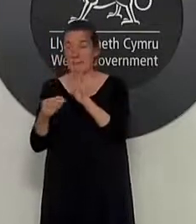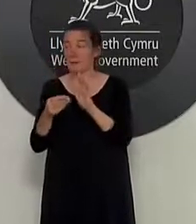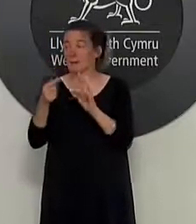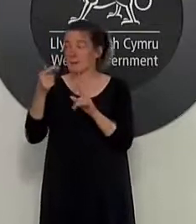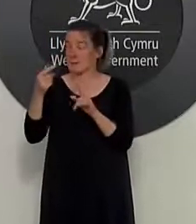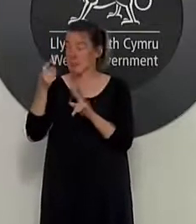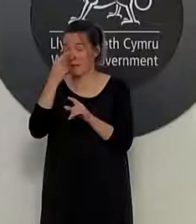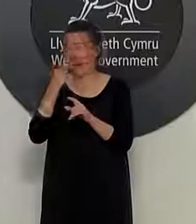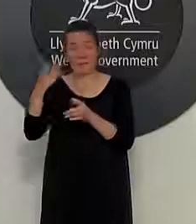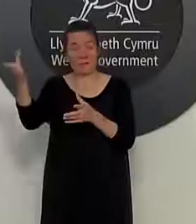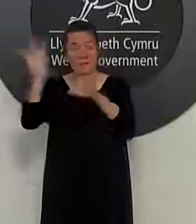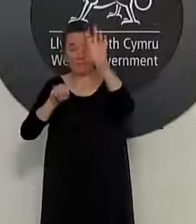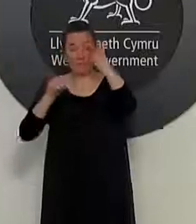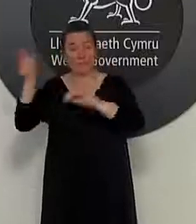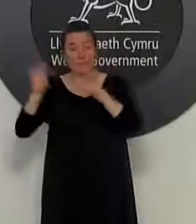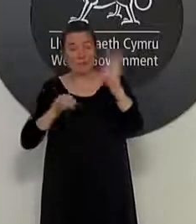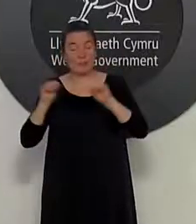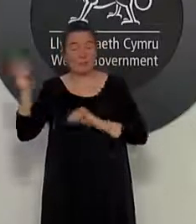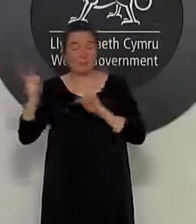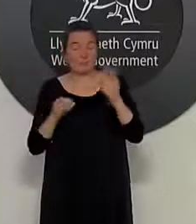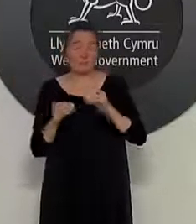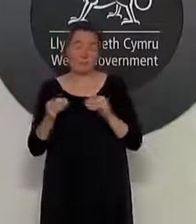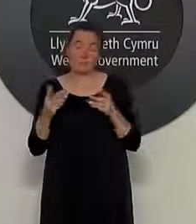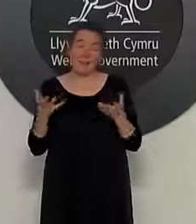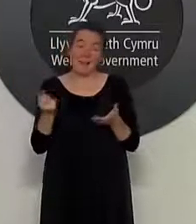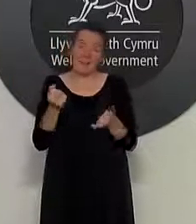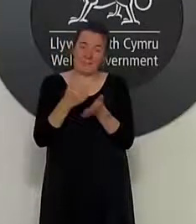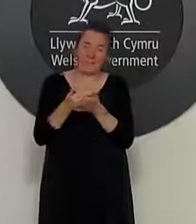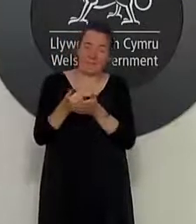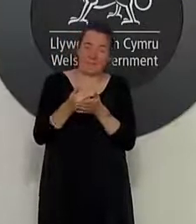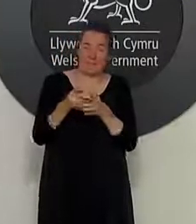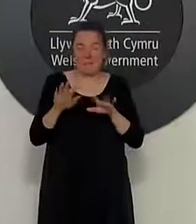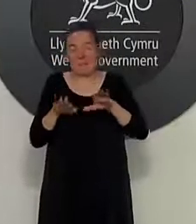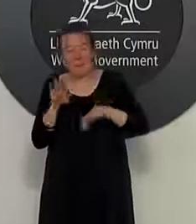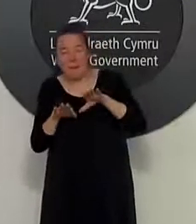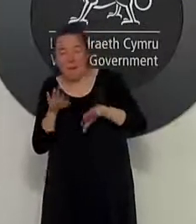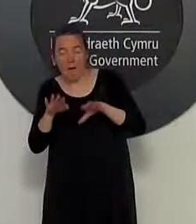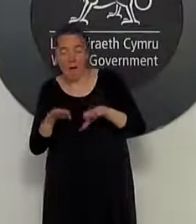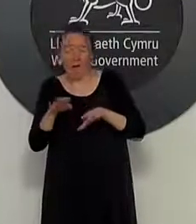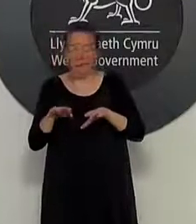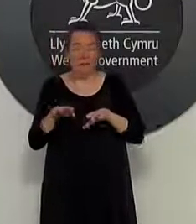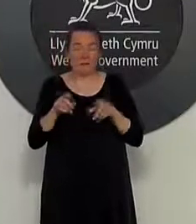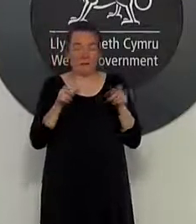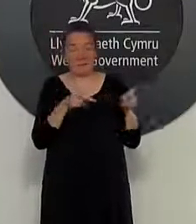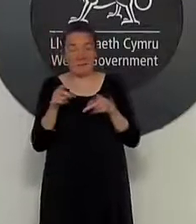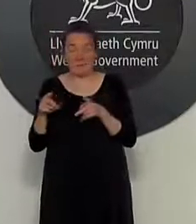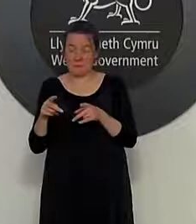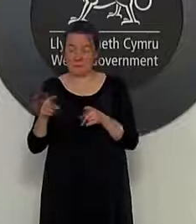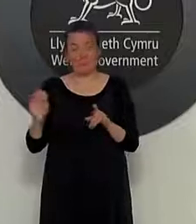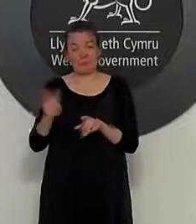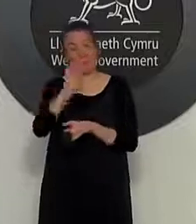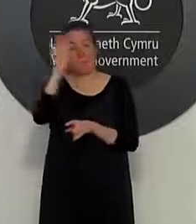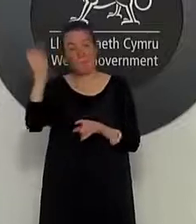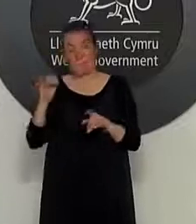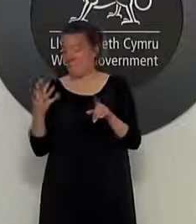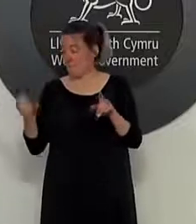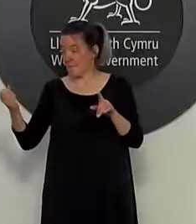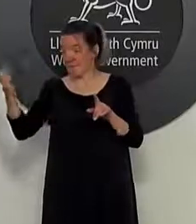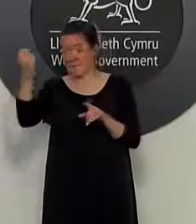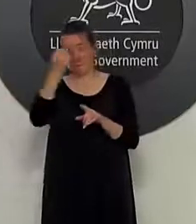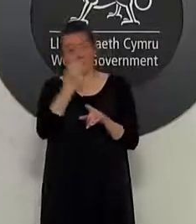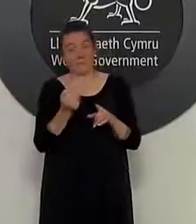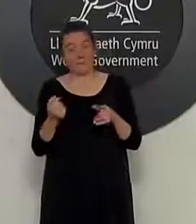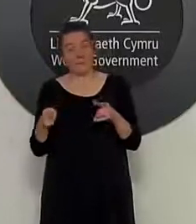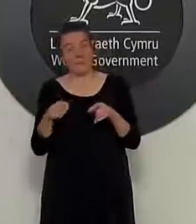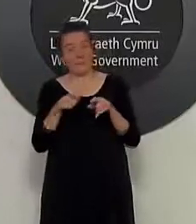tebyg o reoleiddio ar gyfer y sector yma wedi cyflwyno ar draws Ewrop, a dweud y gwir, ar draws y